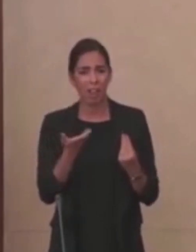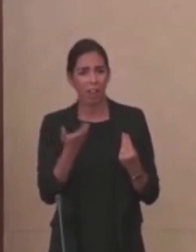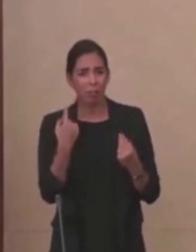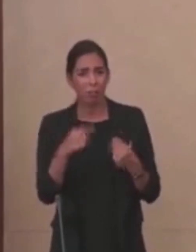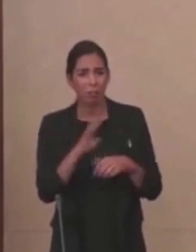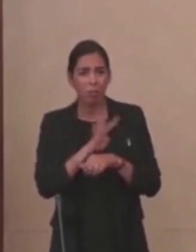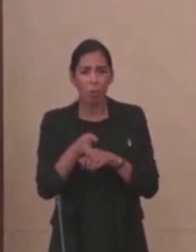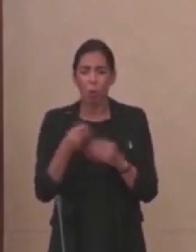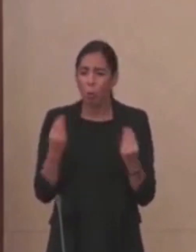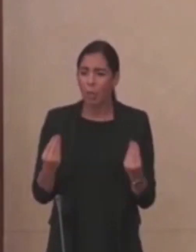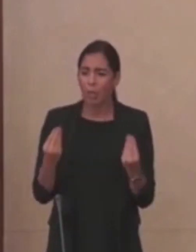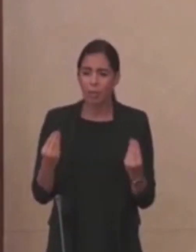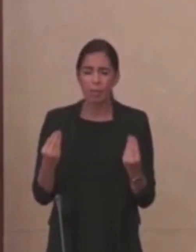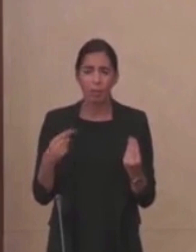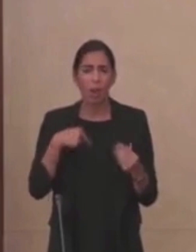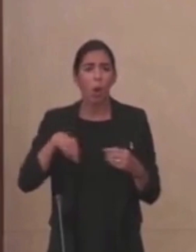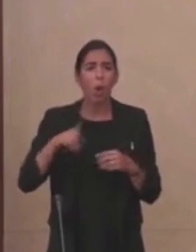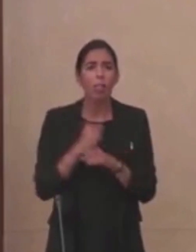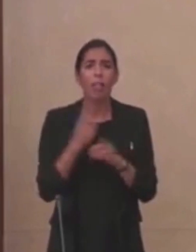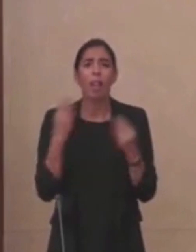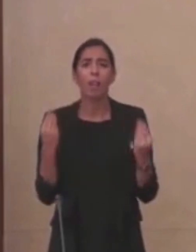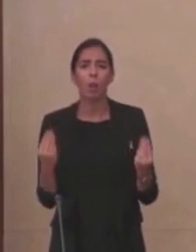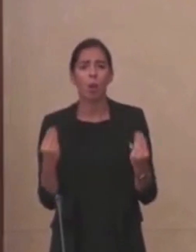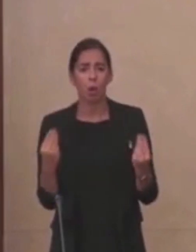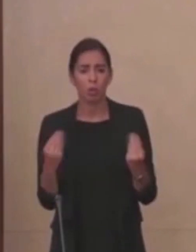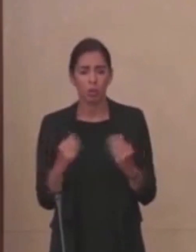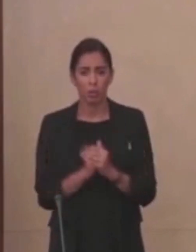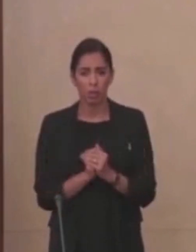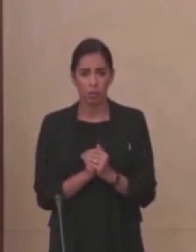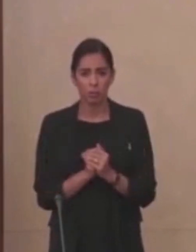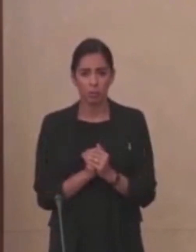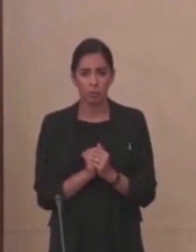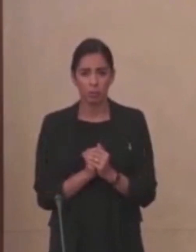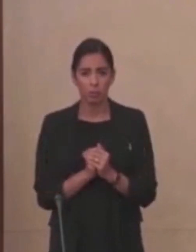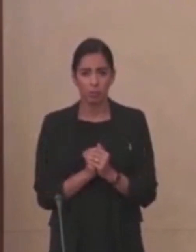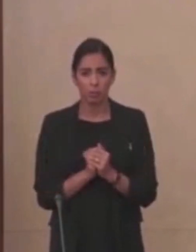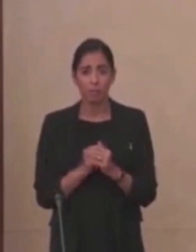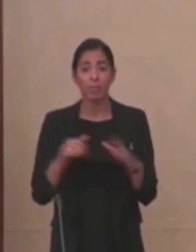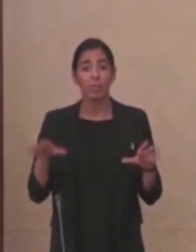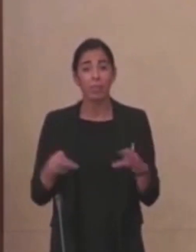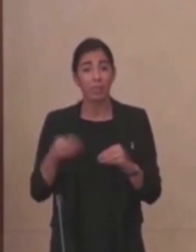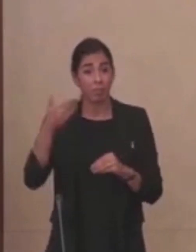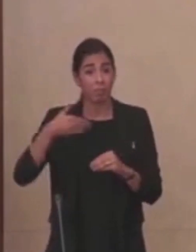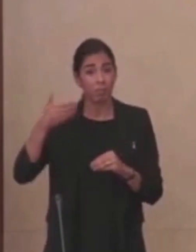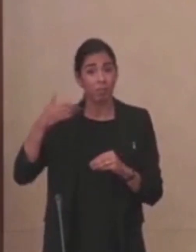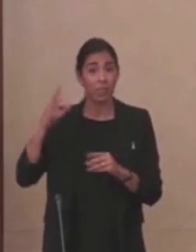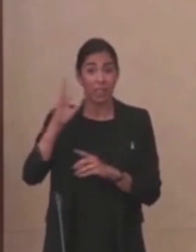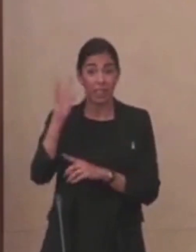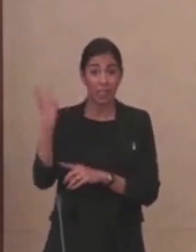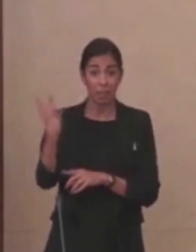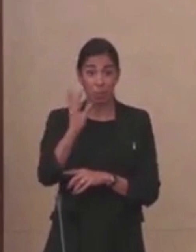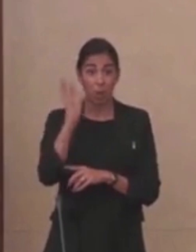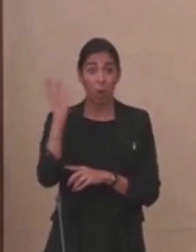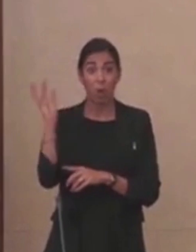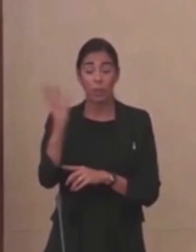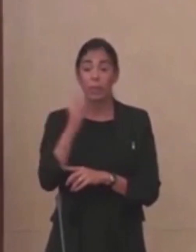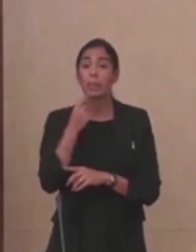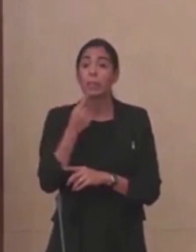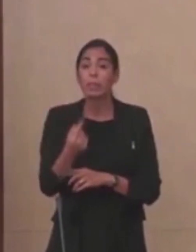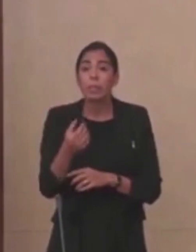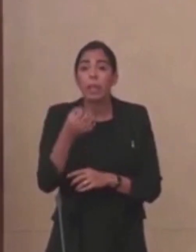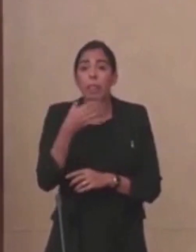nous pouvons faire contre cette menace? Qu'est-ce que nous devons faire maintenant? Une des premières